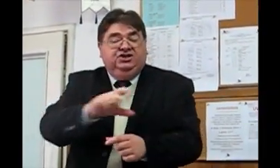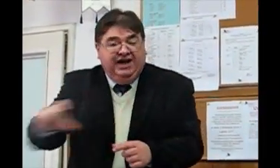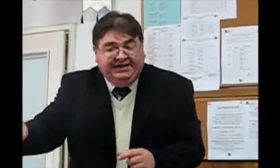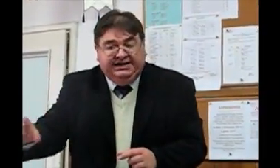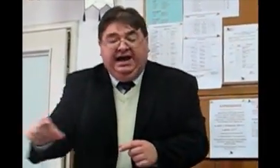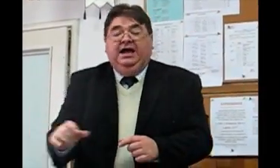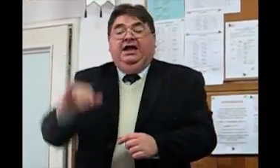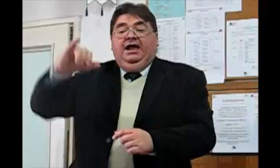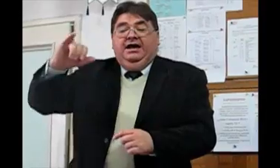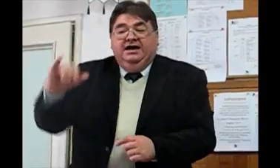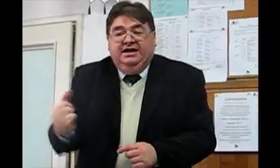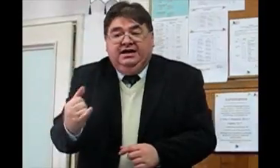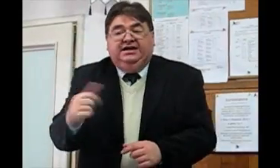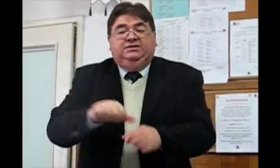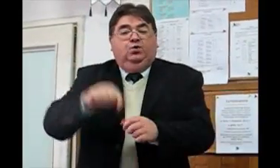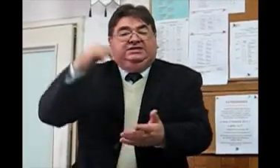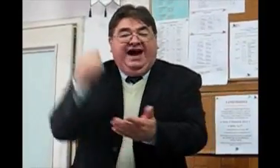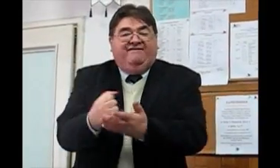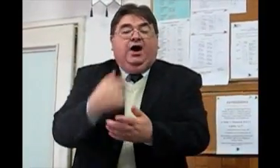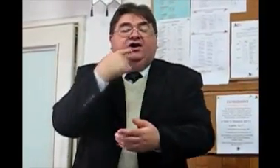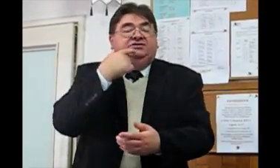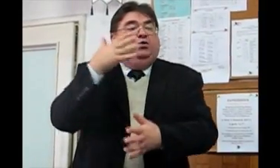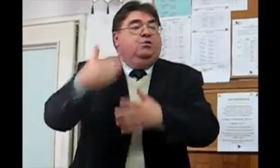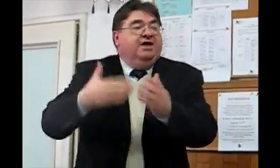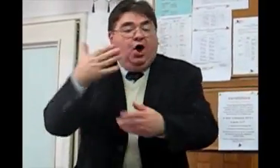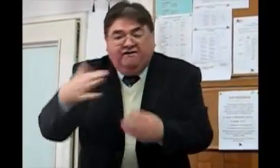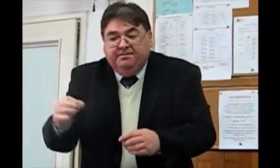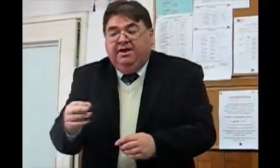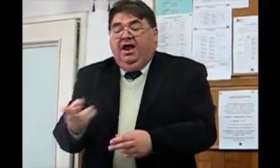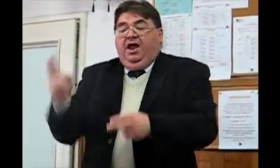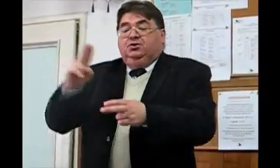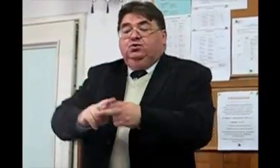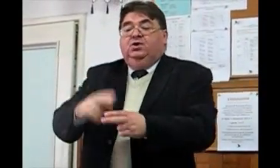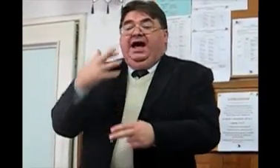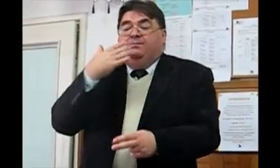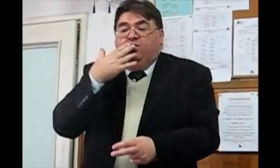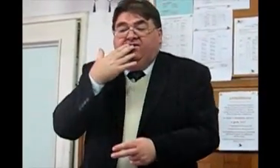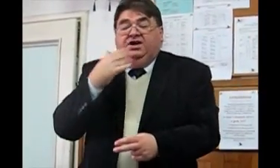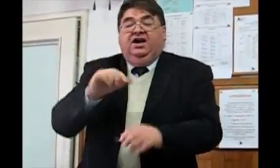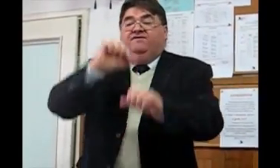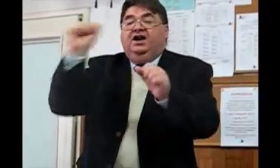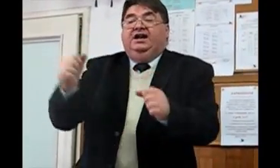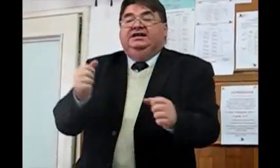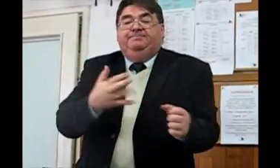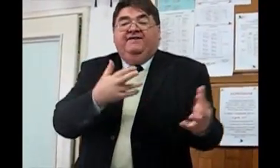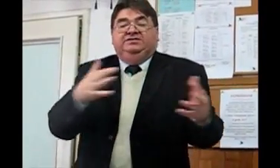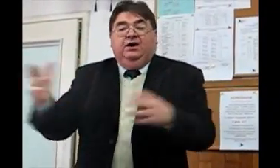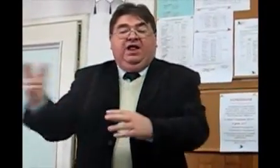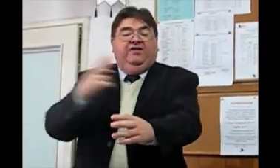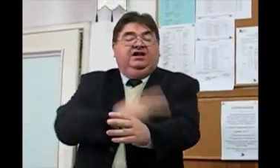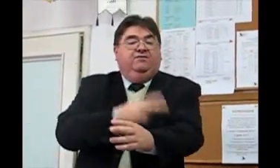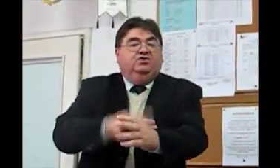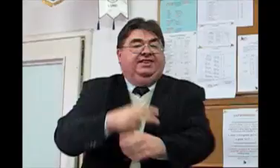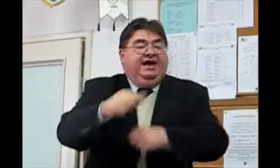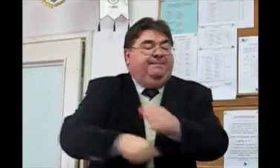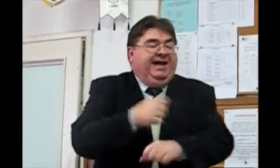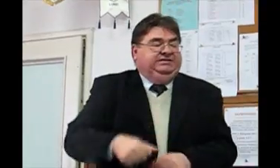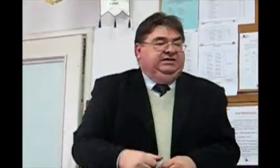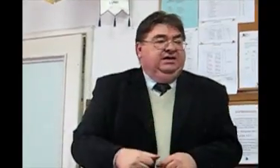W trzydziestym szaka jest ustawa o języku migowym, która mówi, że wszelkie sprawy nawadza się urzędach pracy.